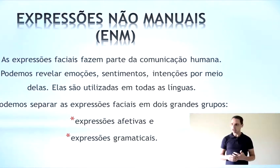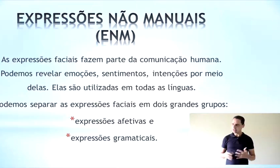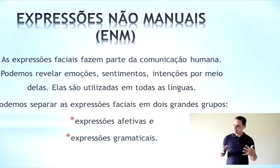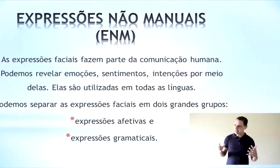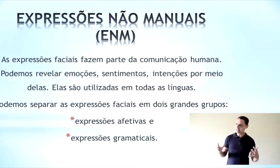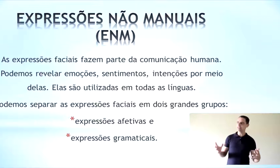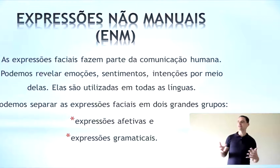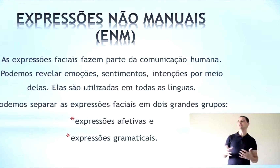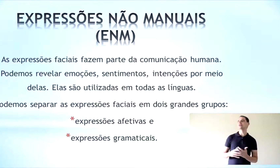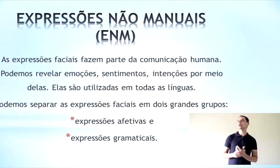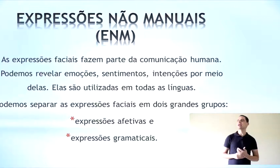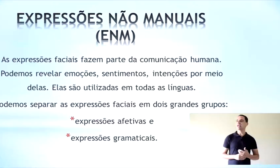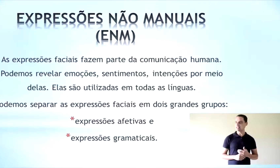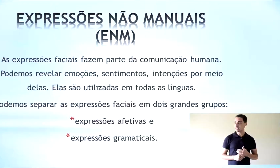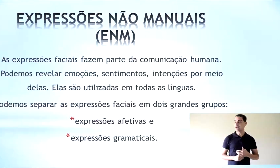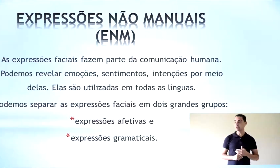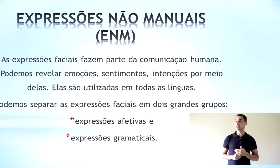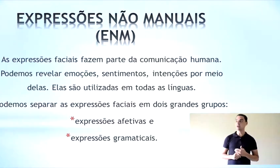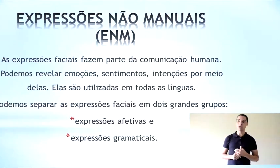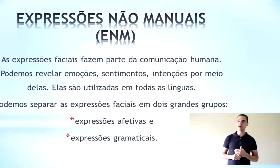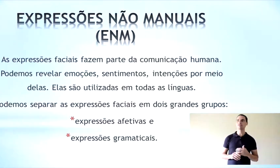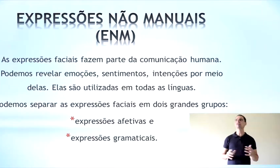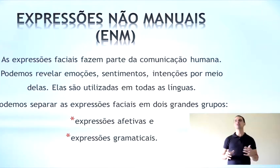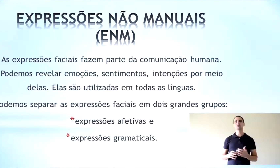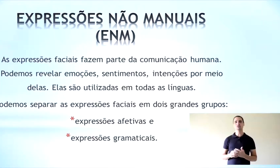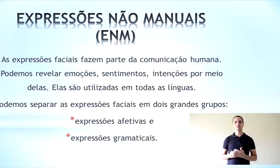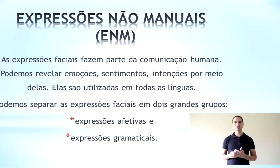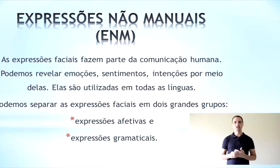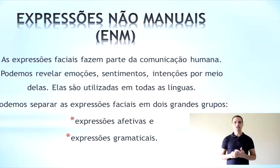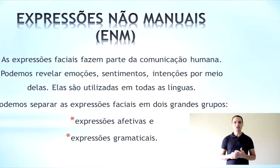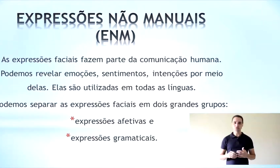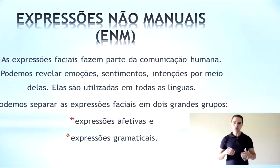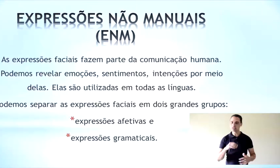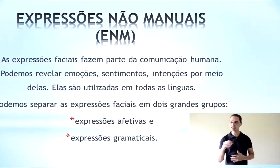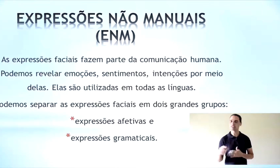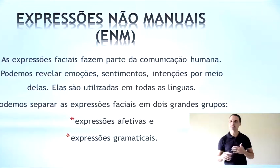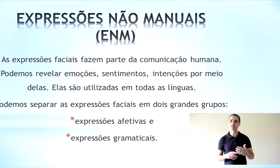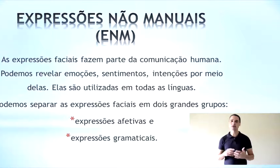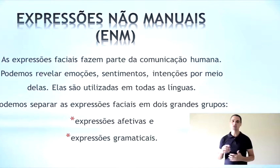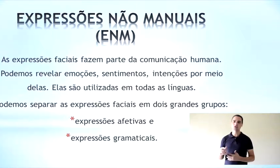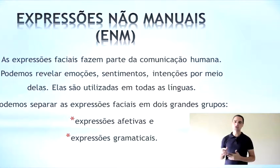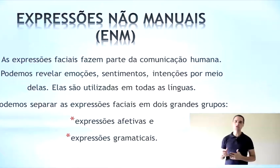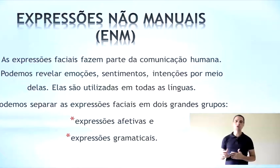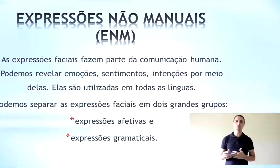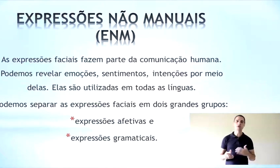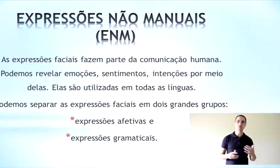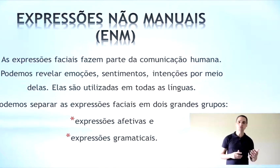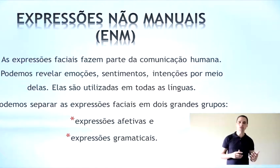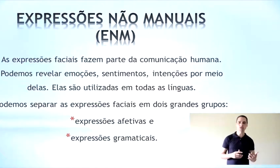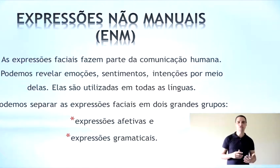que lindo! Esse carro seu é maravilhoso! Então, todas essas exclamações, ou perguntas, ou